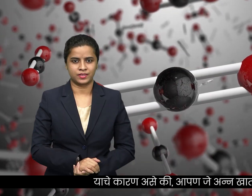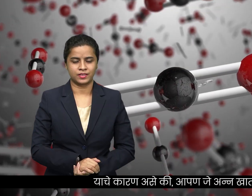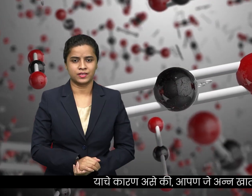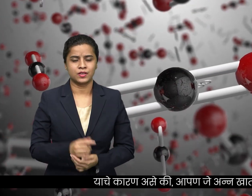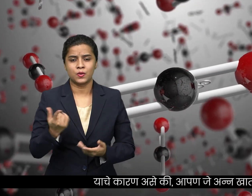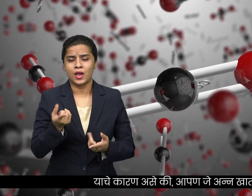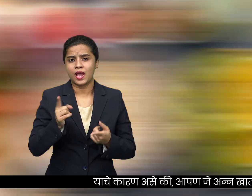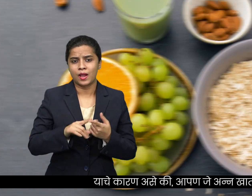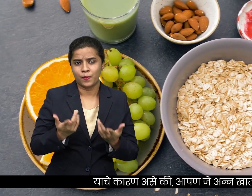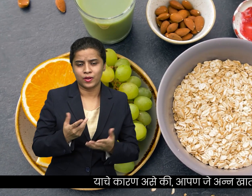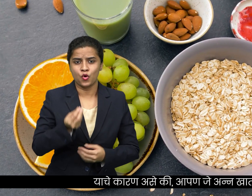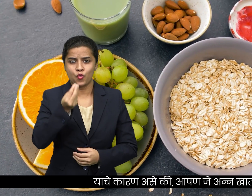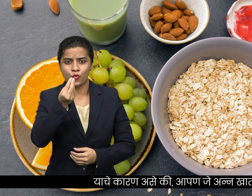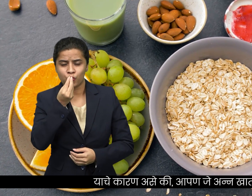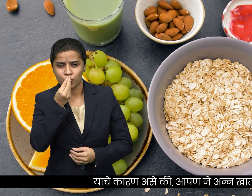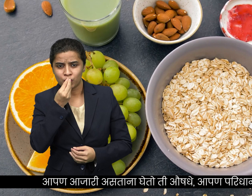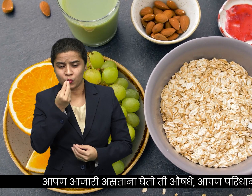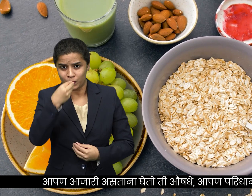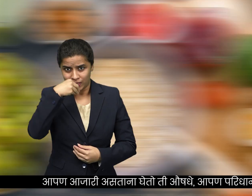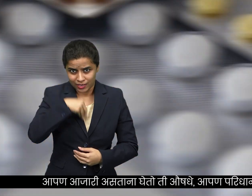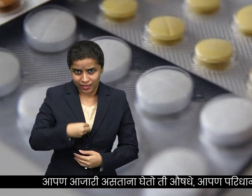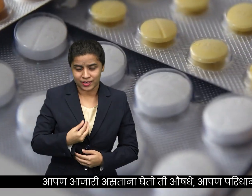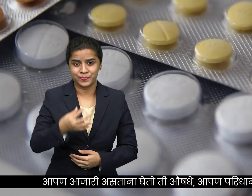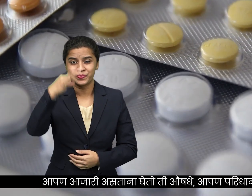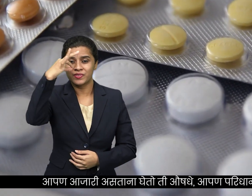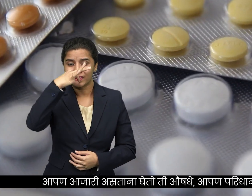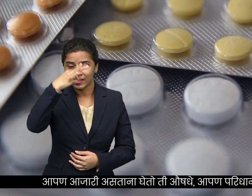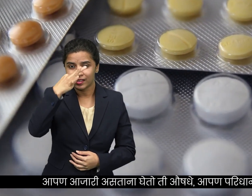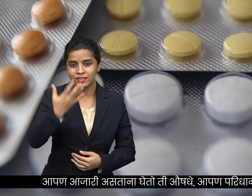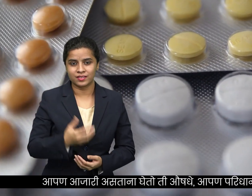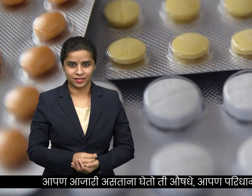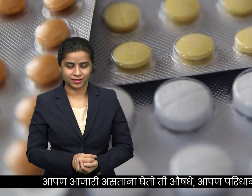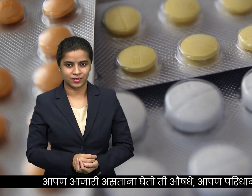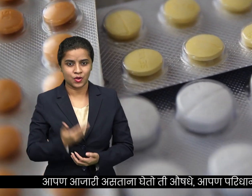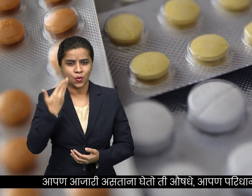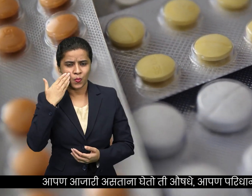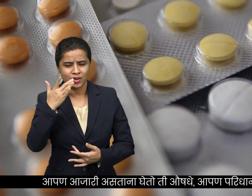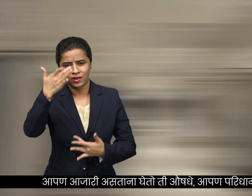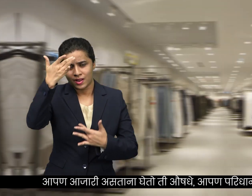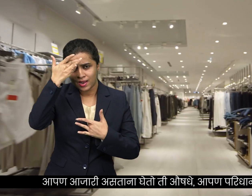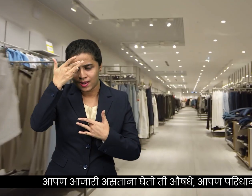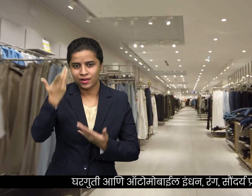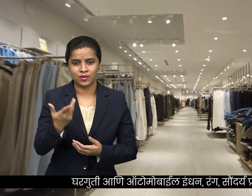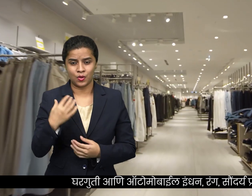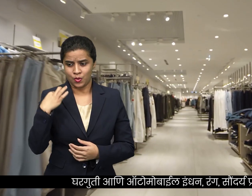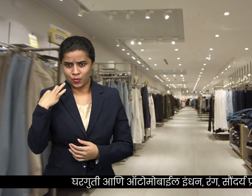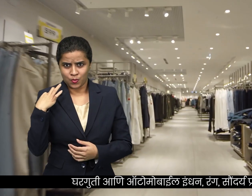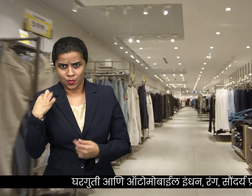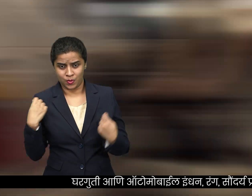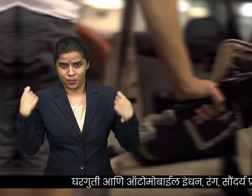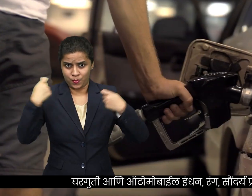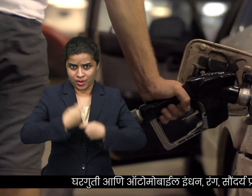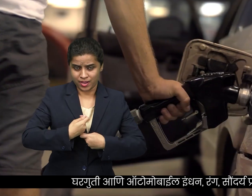याचे कारण असे आहे की आपण जे अन्न खातो, आपण आजारी असताना घेतो ती औषधे, आपण परिधान केलेले कपडे, घरगुती